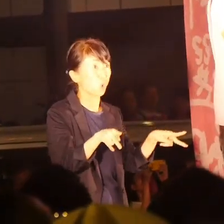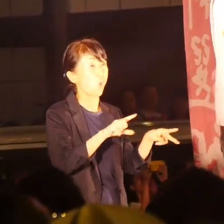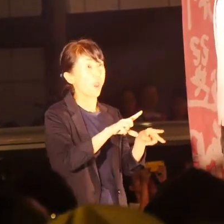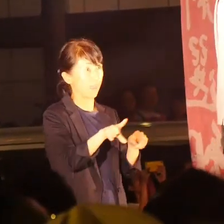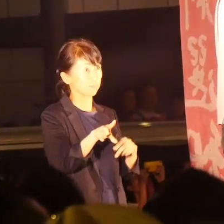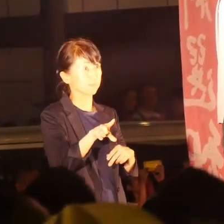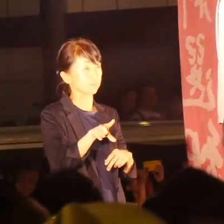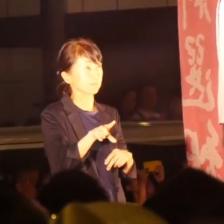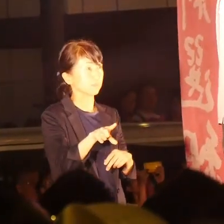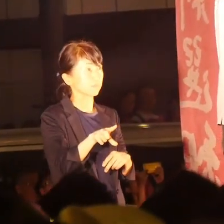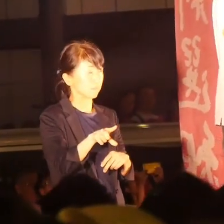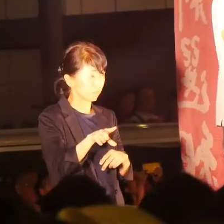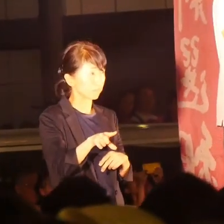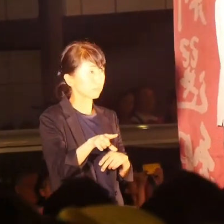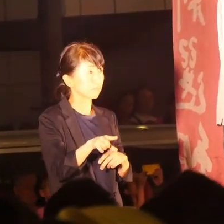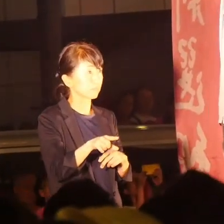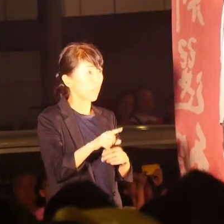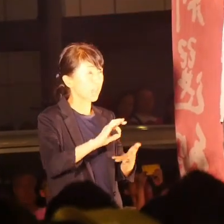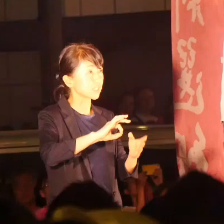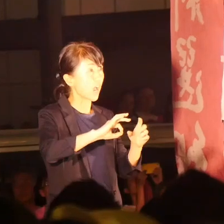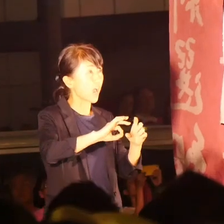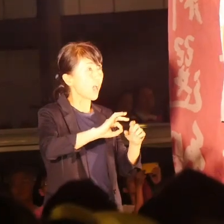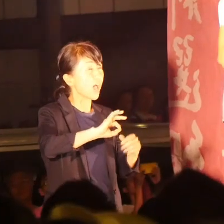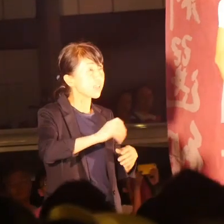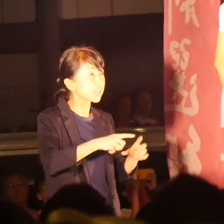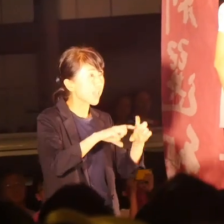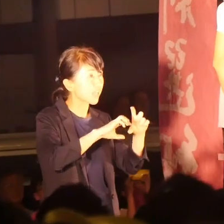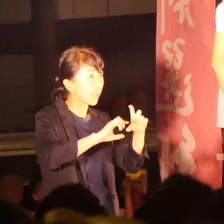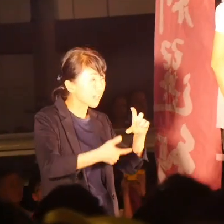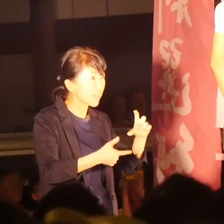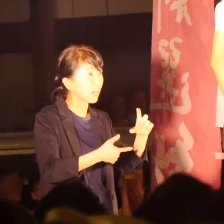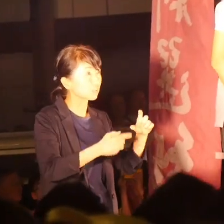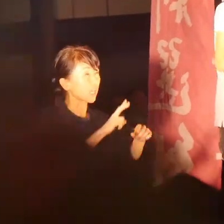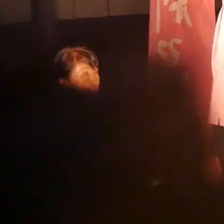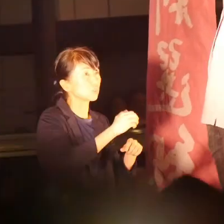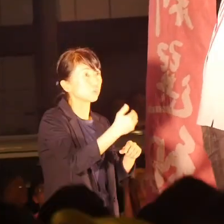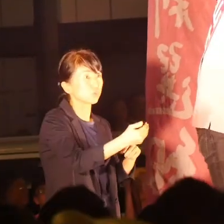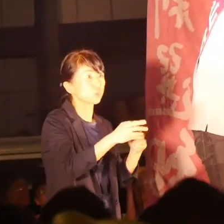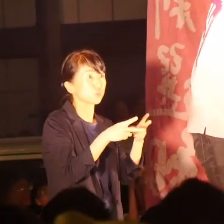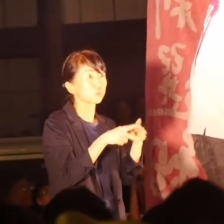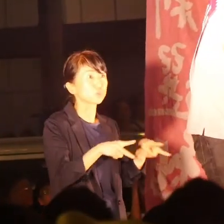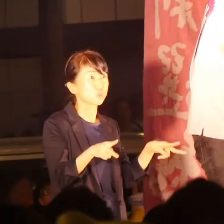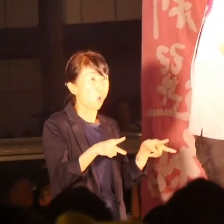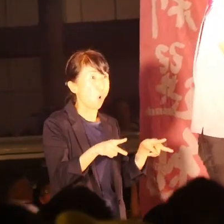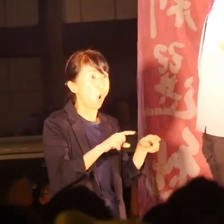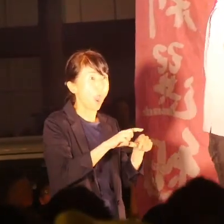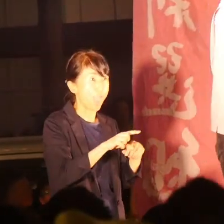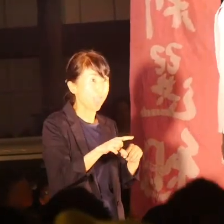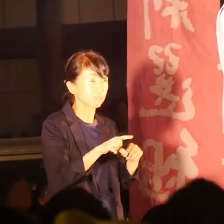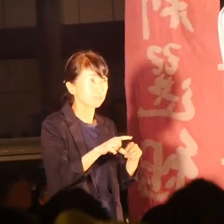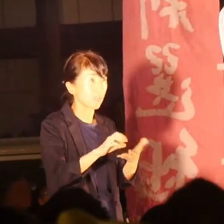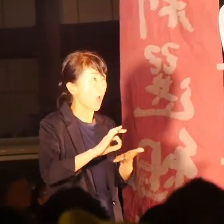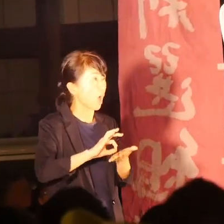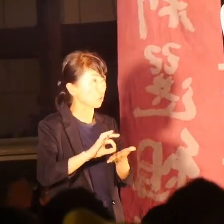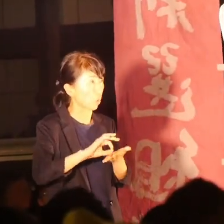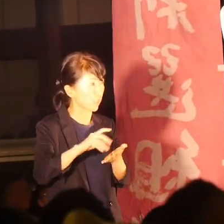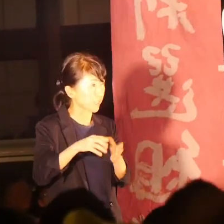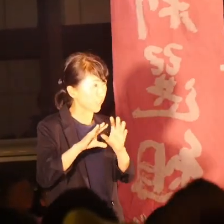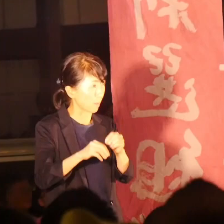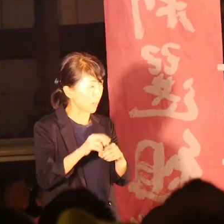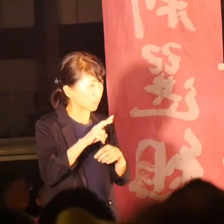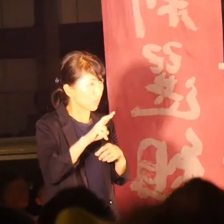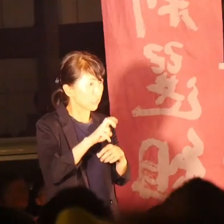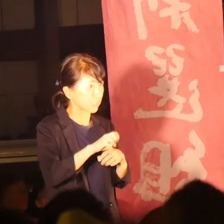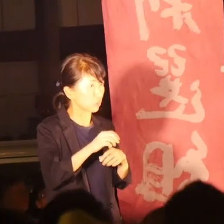20兆円。じゃあ税制改革で29兆円、そして消費税やめるの20兆円、